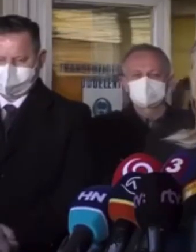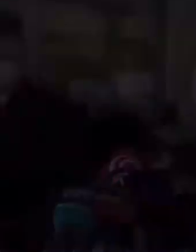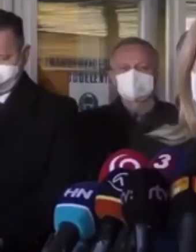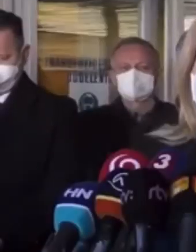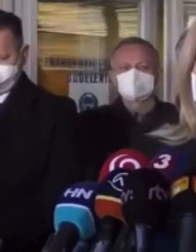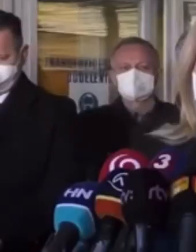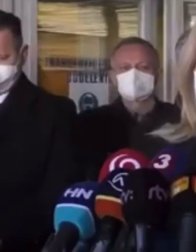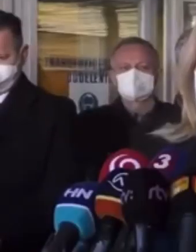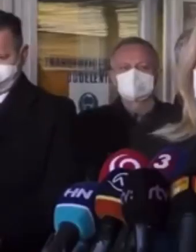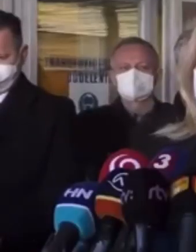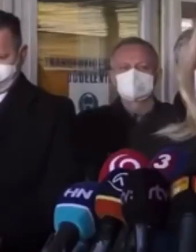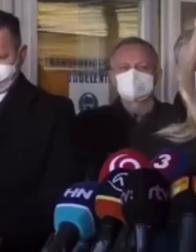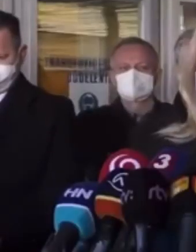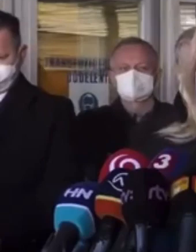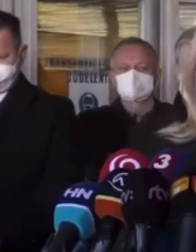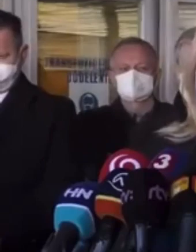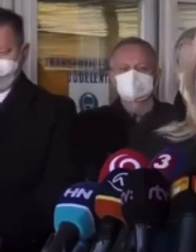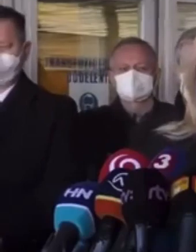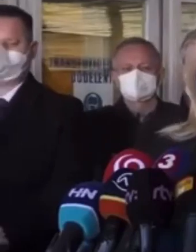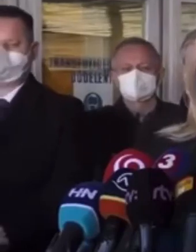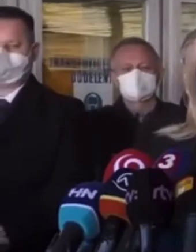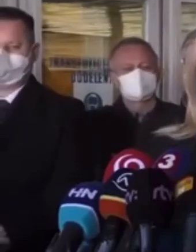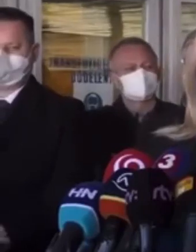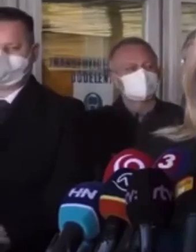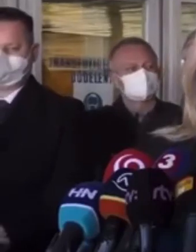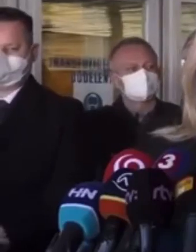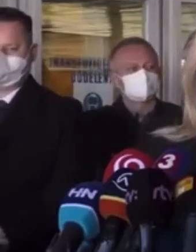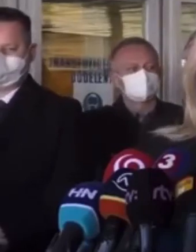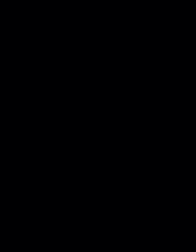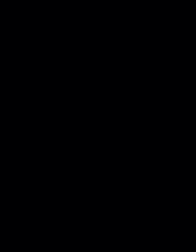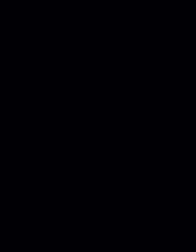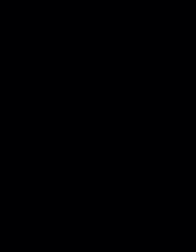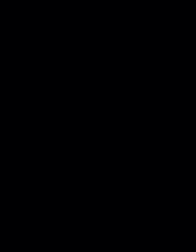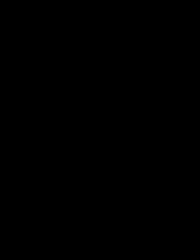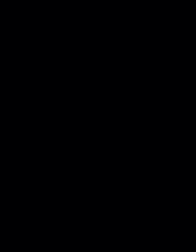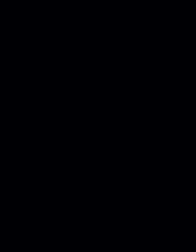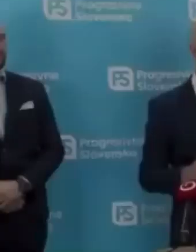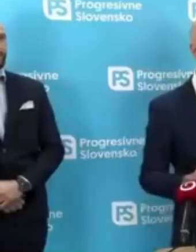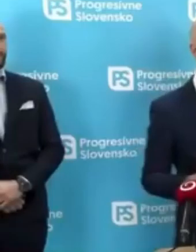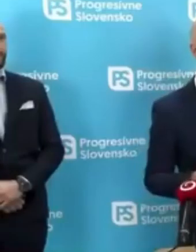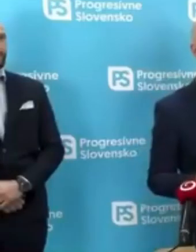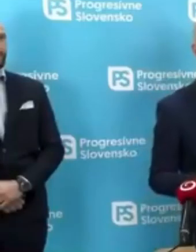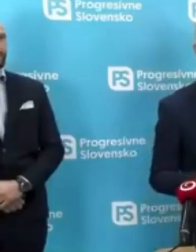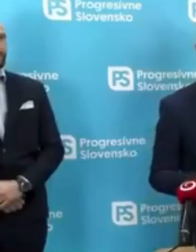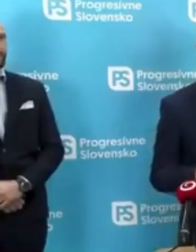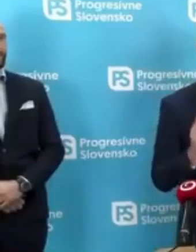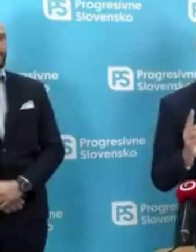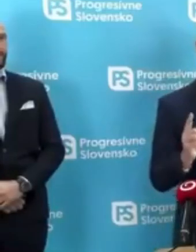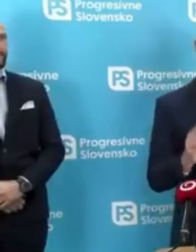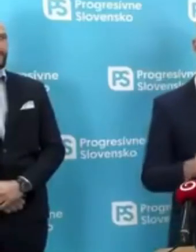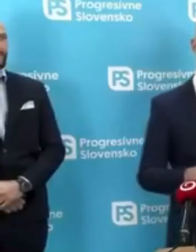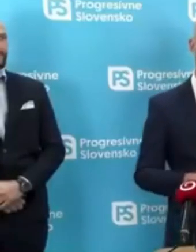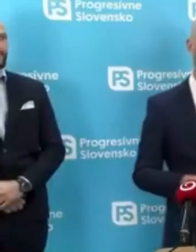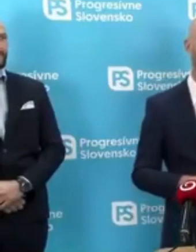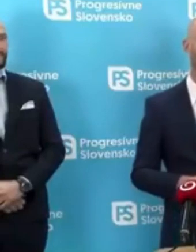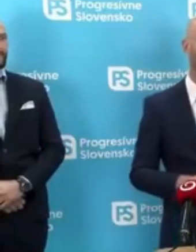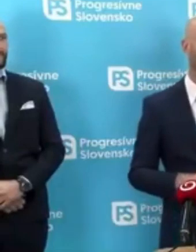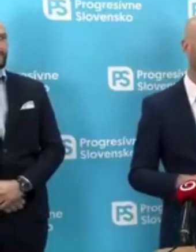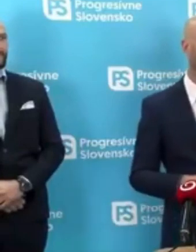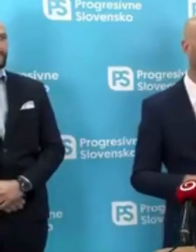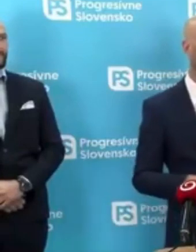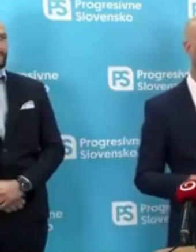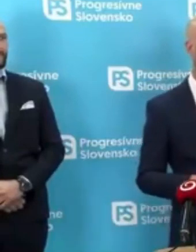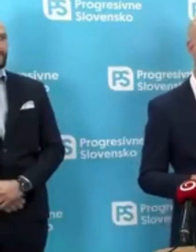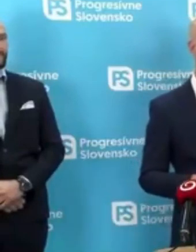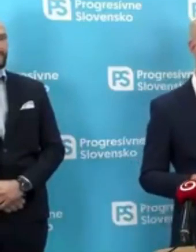odborníkov. Potrebujeme obmedziť mobilitu, potrebujeme lockdown. A v Michalovi Šimečkovi aj prvého